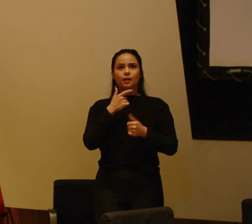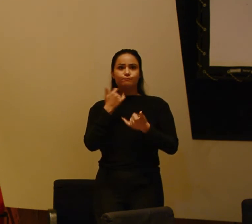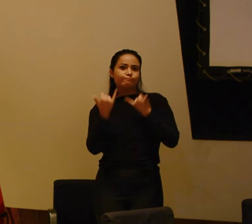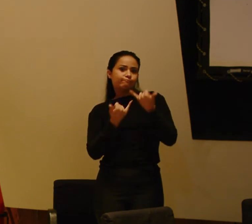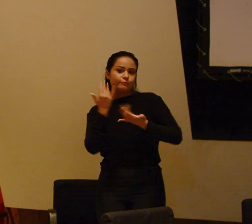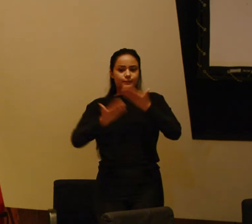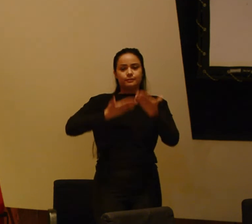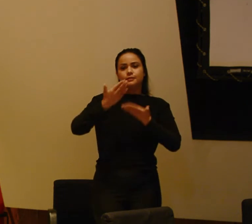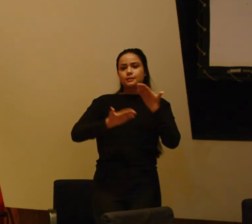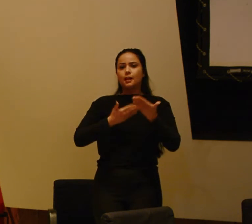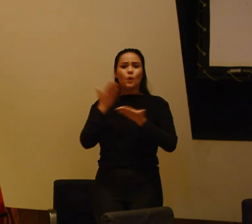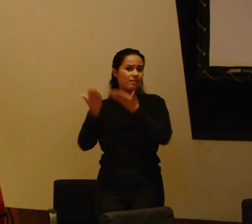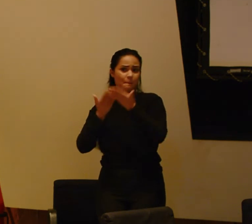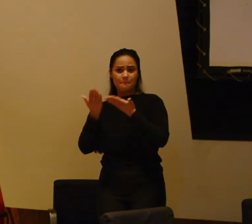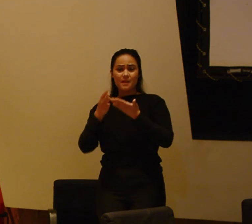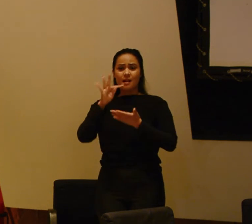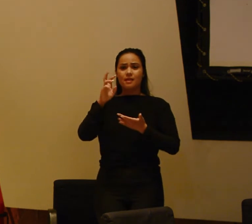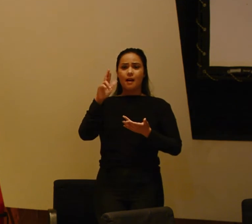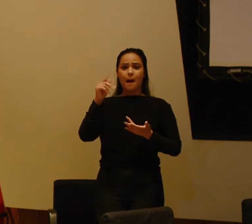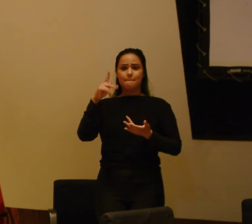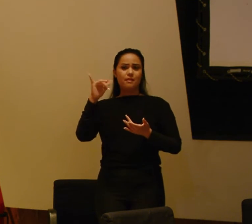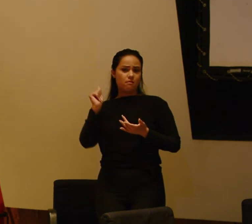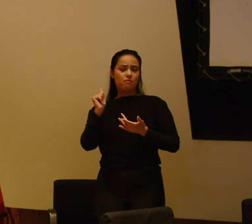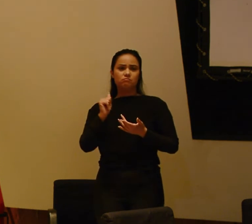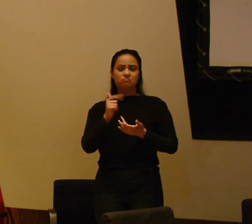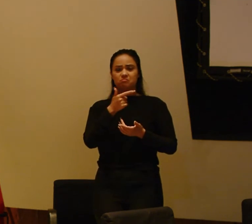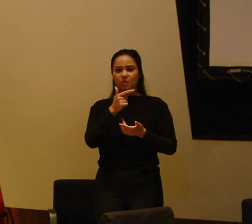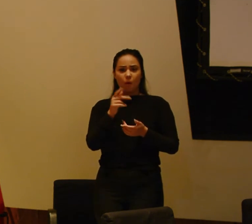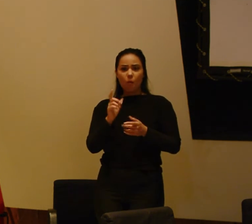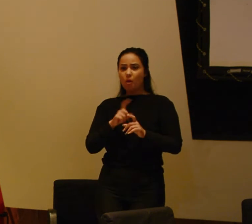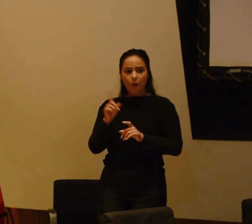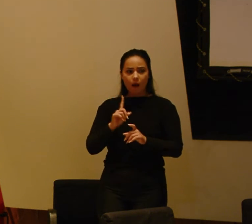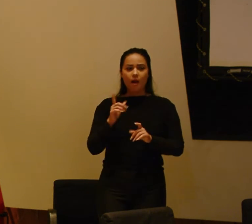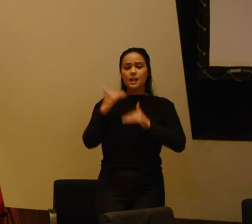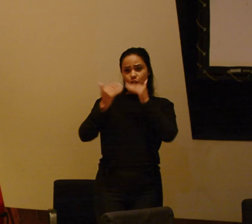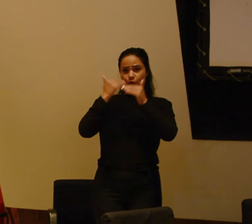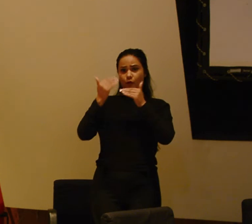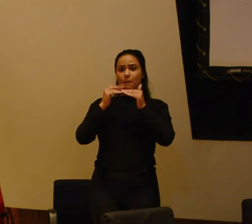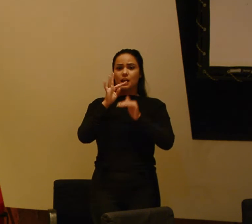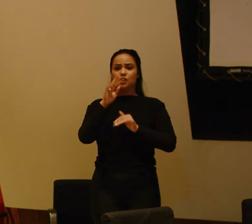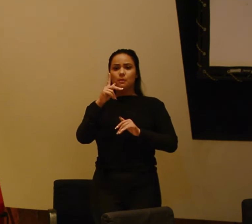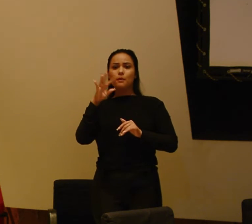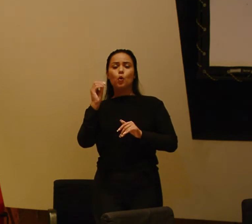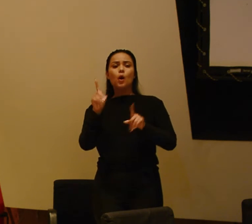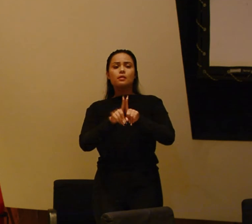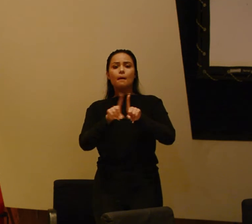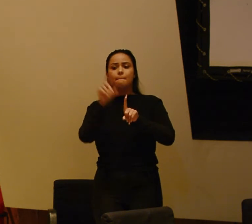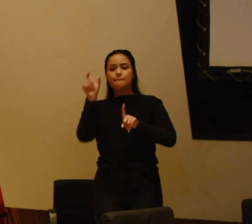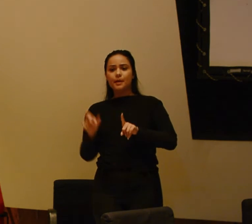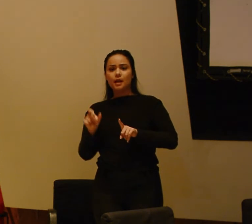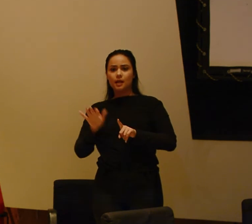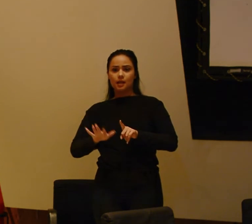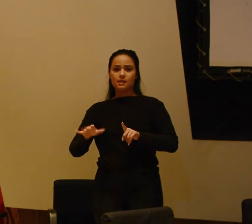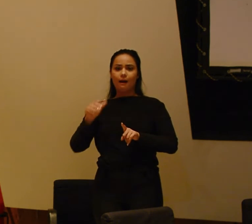cara de terapia, porque não é terapia, né, gente? Era igual tanto para uma criança com desenvolvimento típico quanto para uma criança com